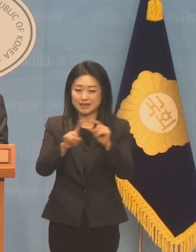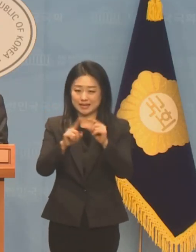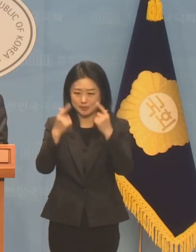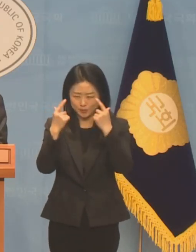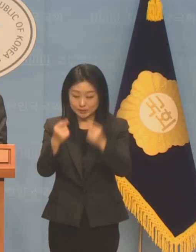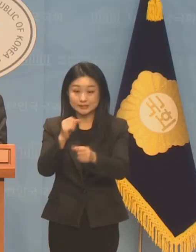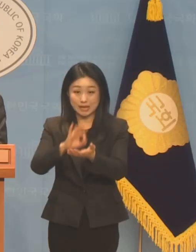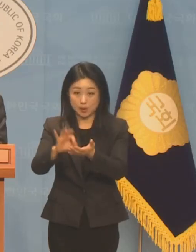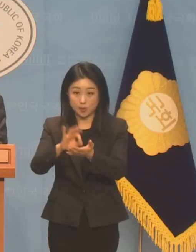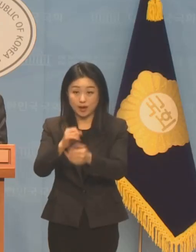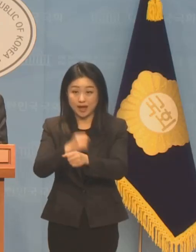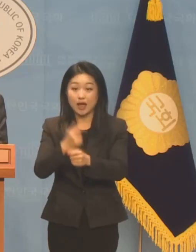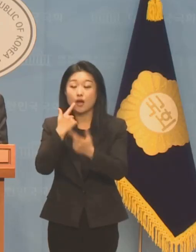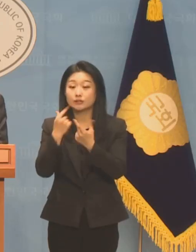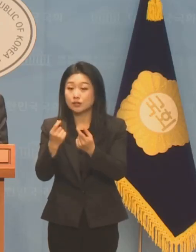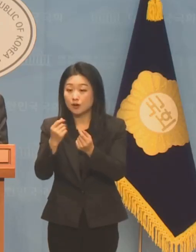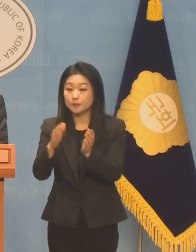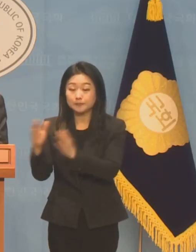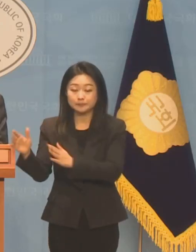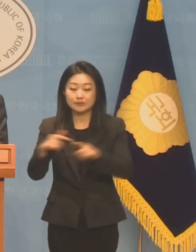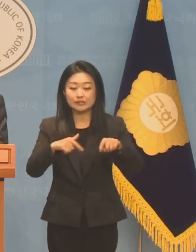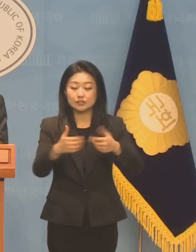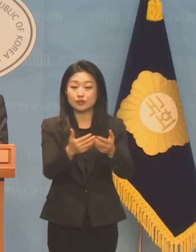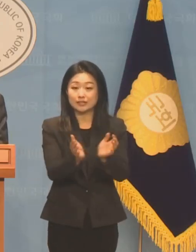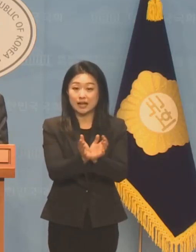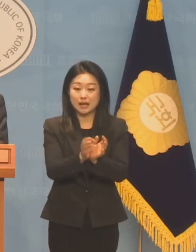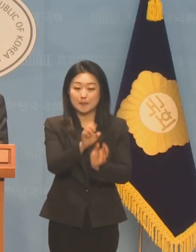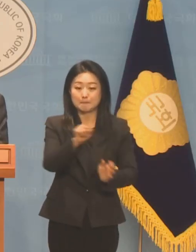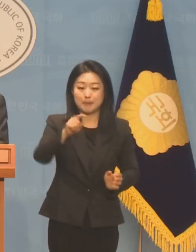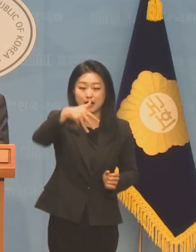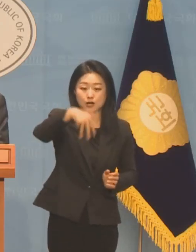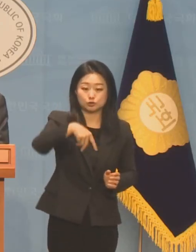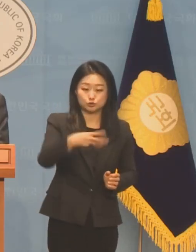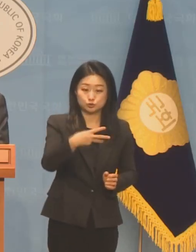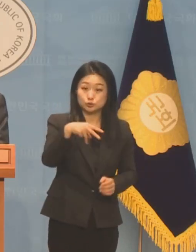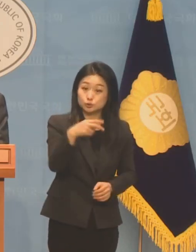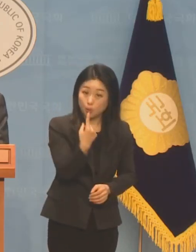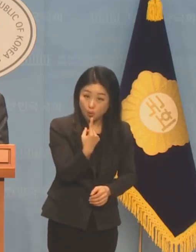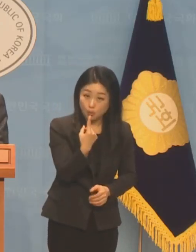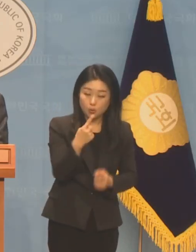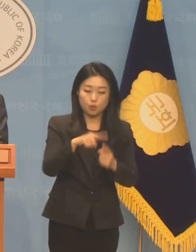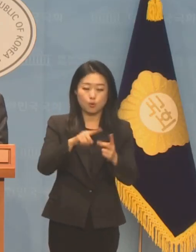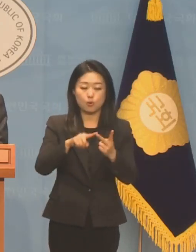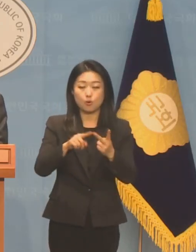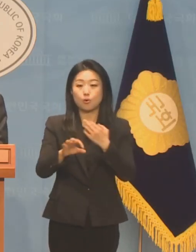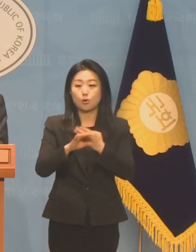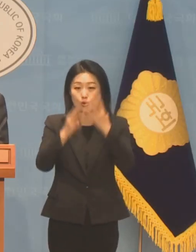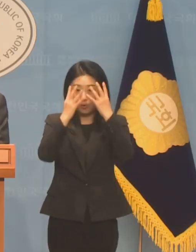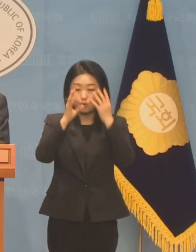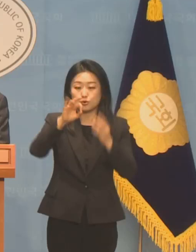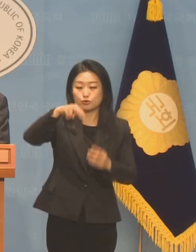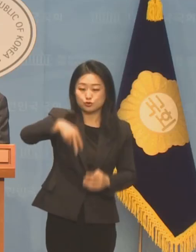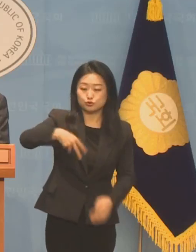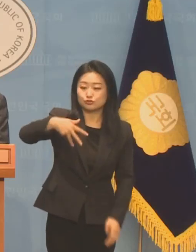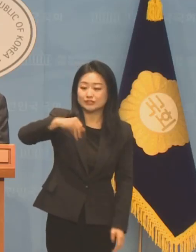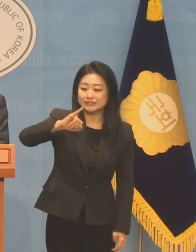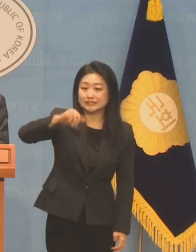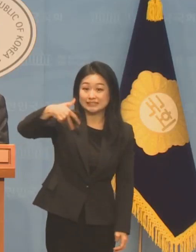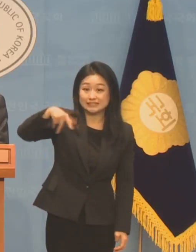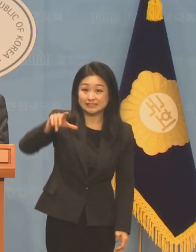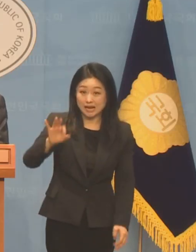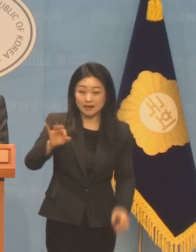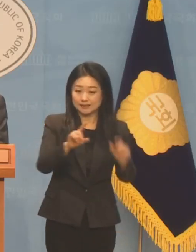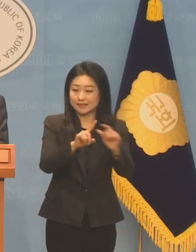정당이라면은 당연히 파출소나 유치장 같은 공무소의 이름을 쓰지 않아야 하는